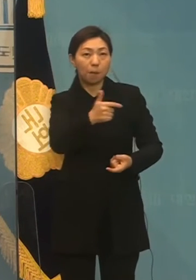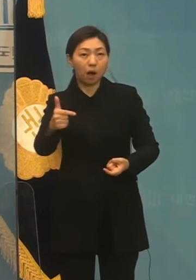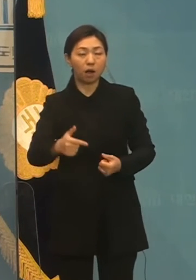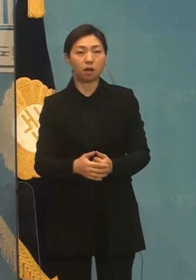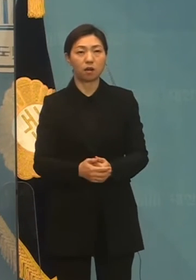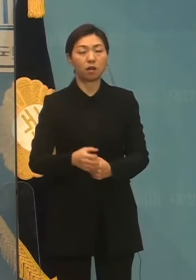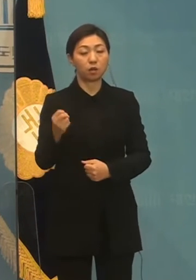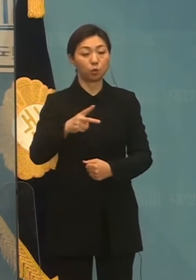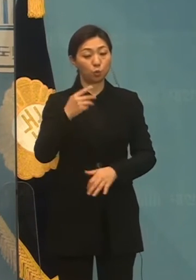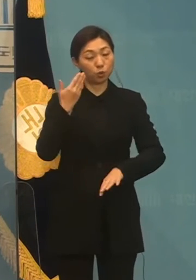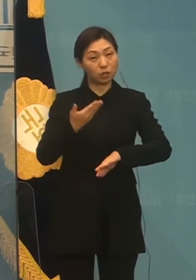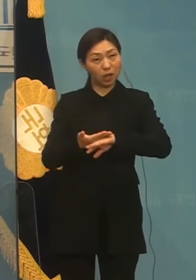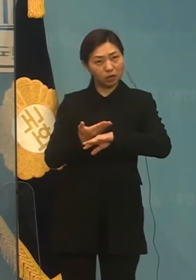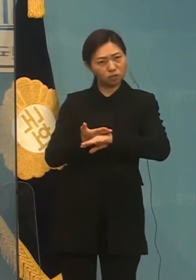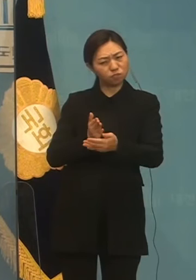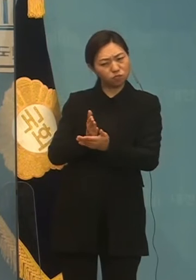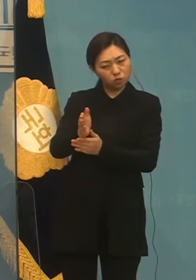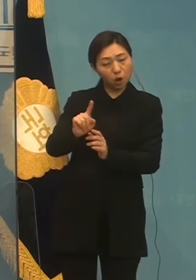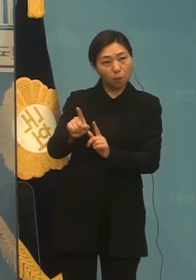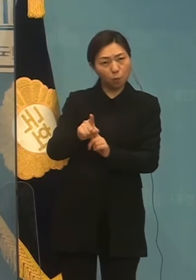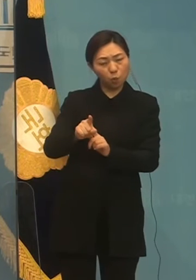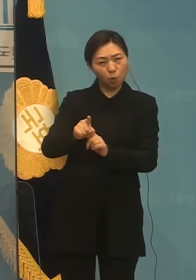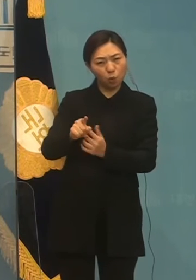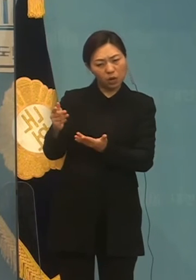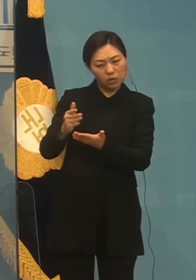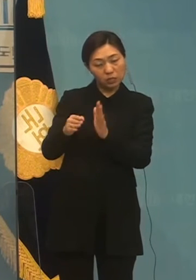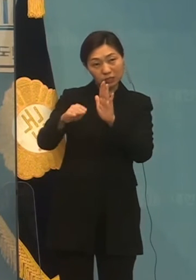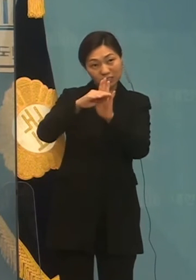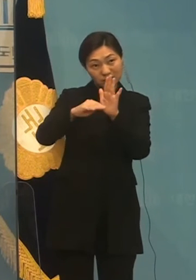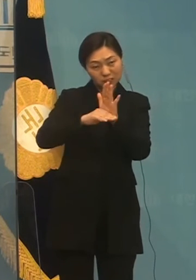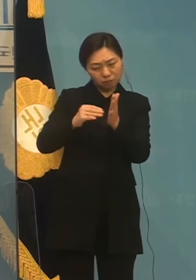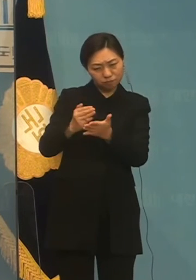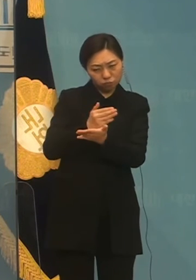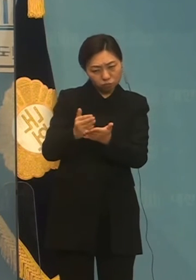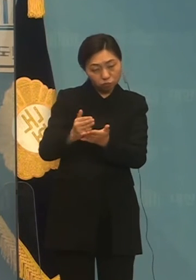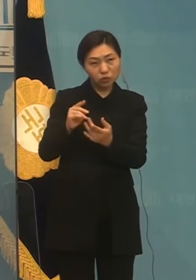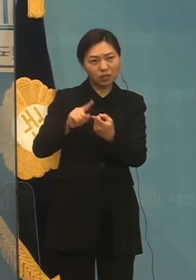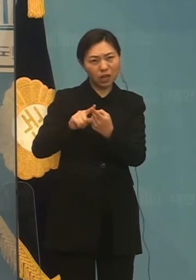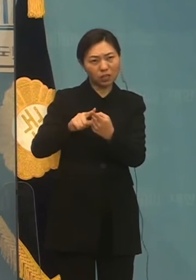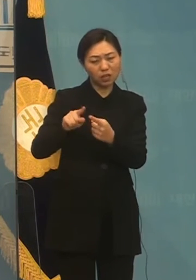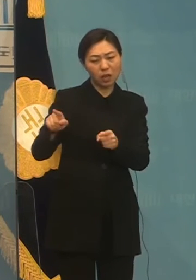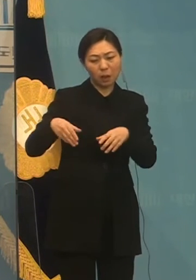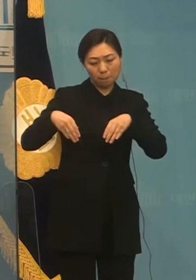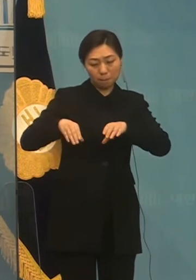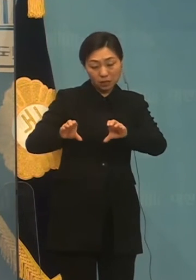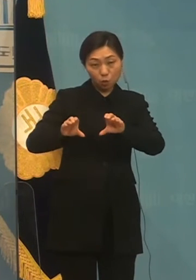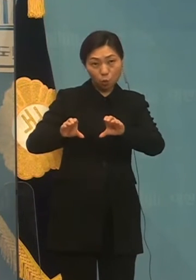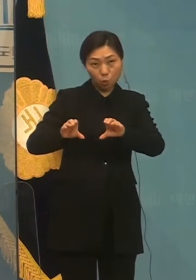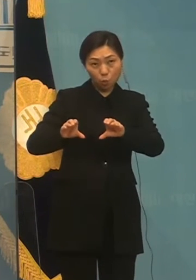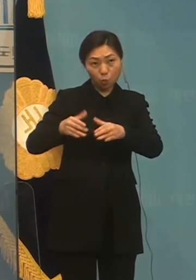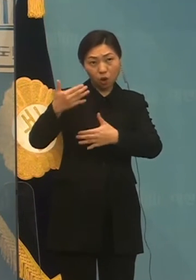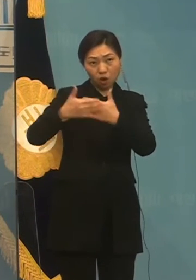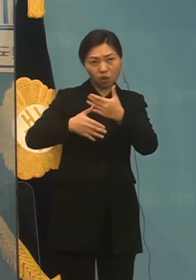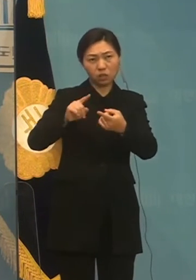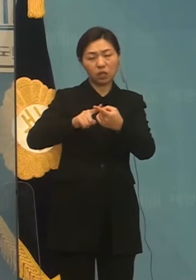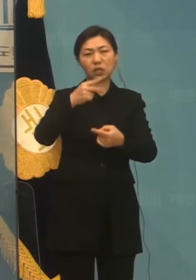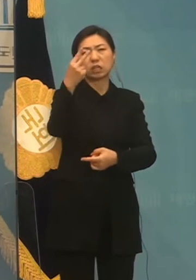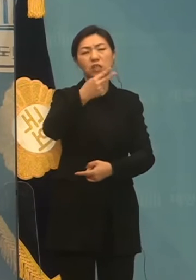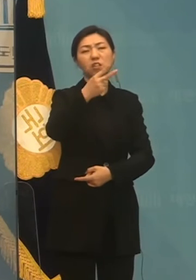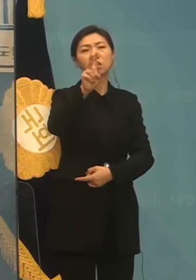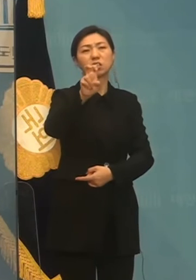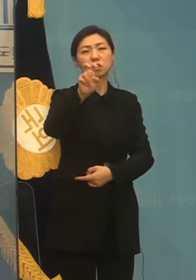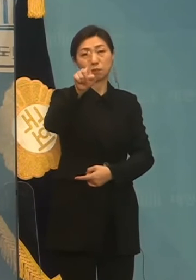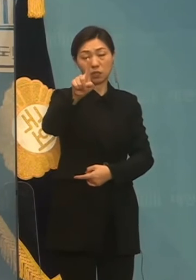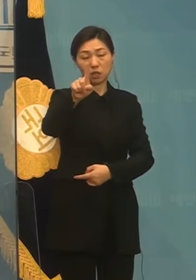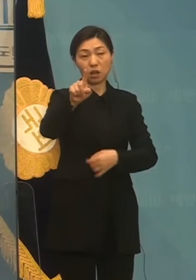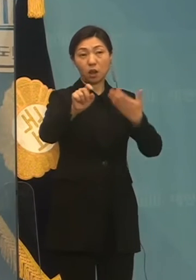다른 한편으로는 등급 분류의 대상이 되는 비디오물 또한 2021년 8월 기준